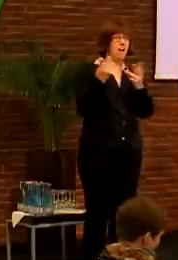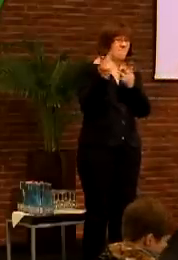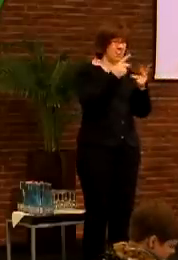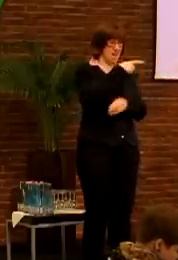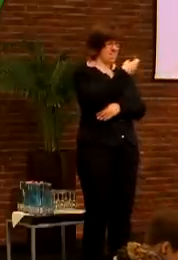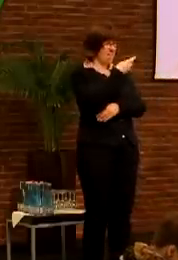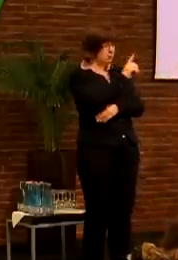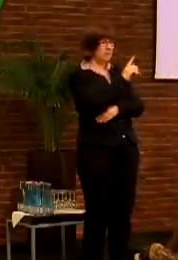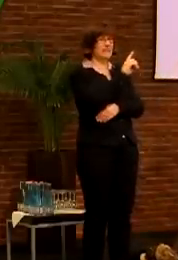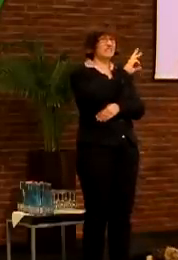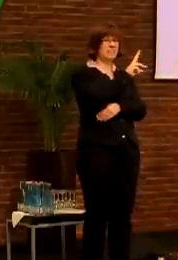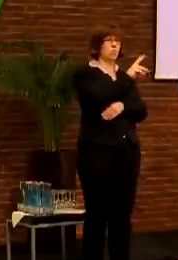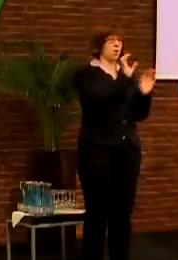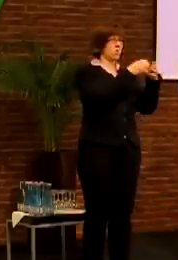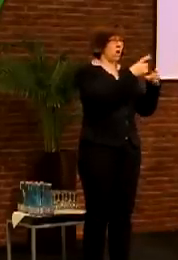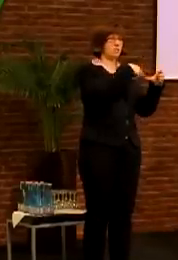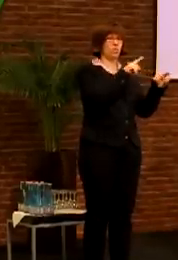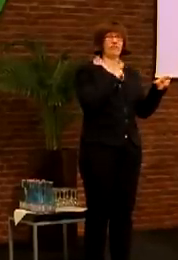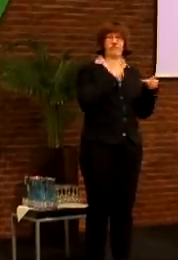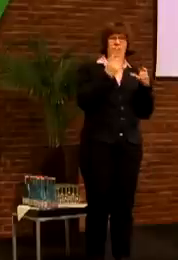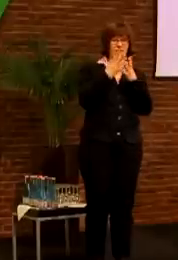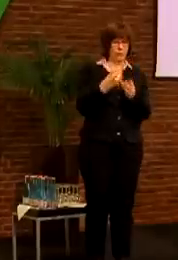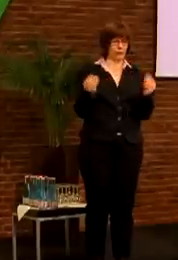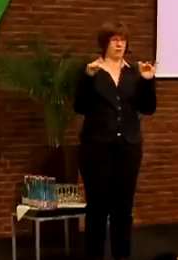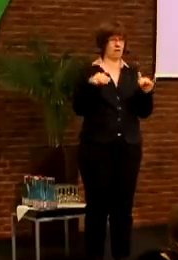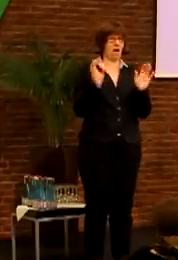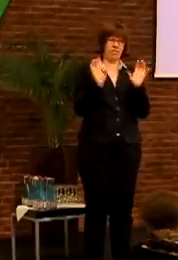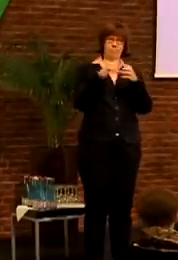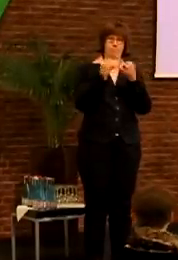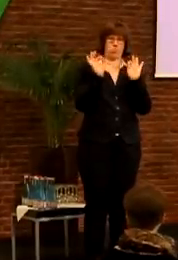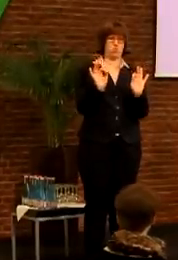zu dieser SPD-CDU-Koalition sind wir die reinen Harmoniebolzen.